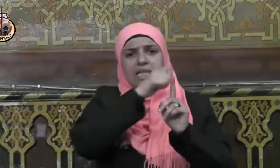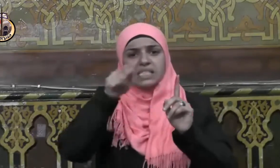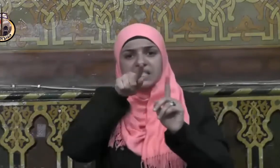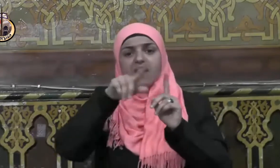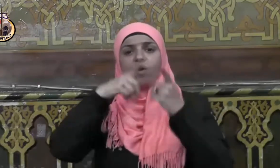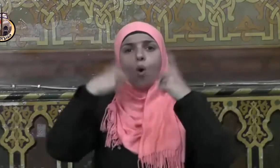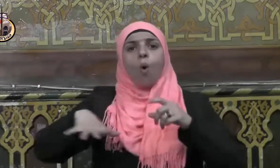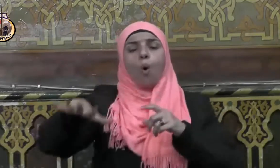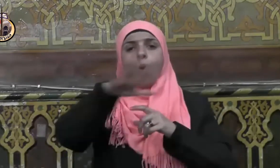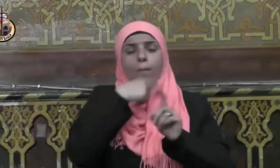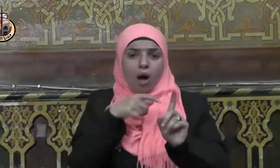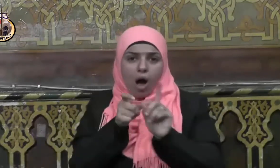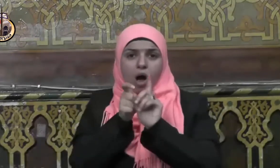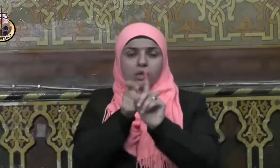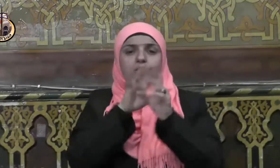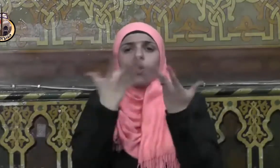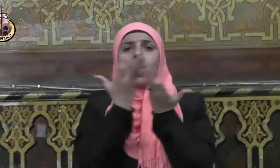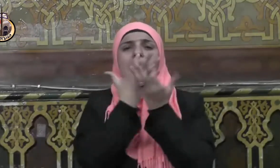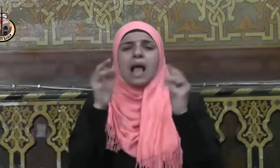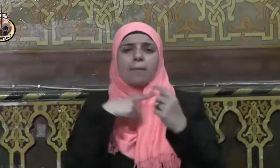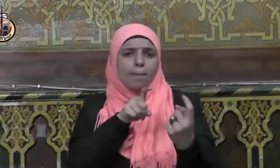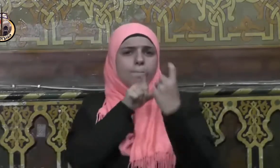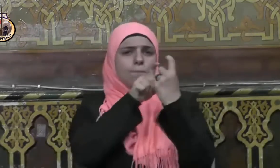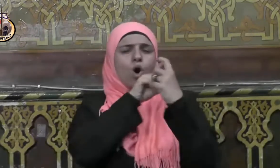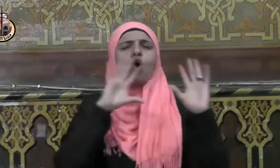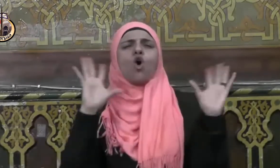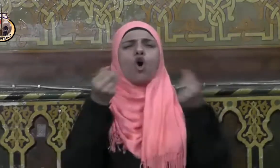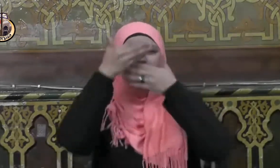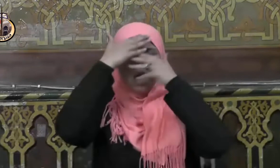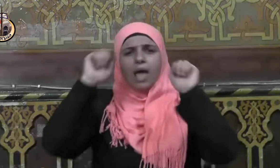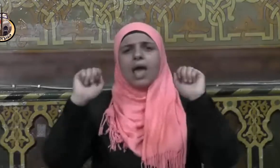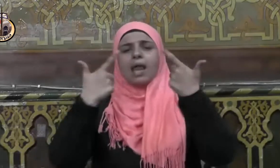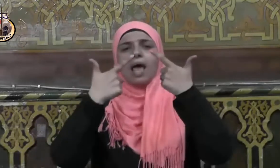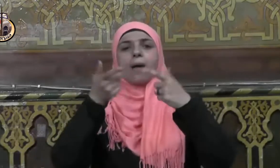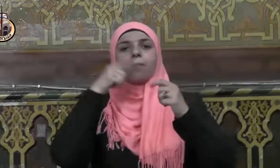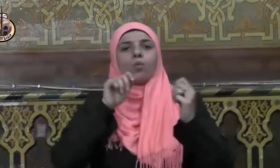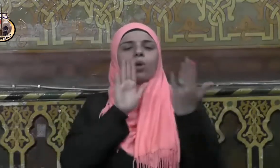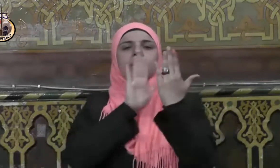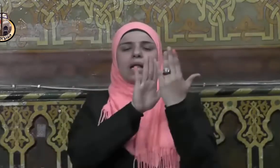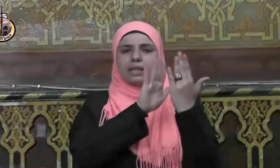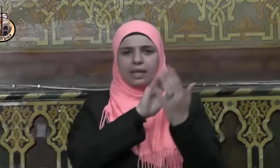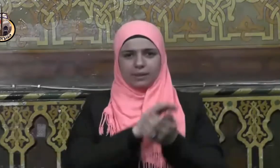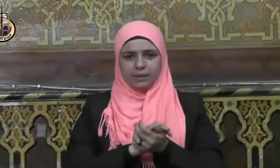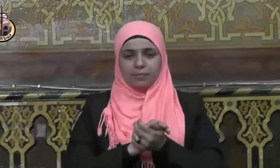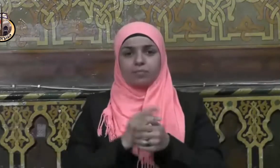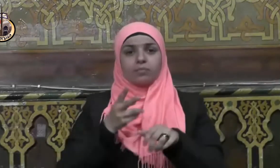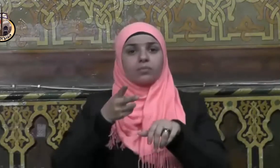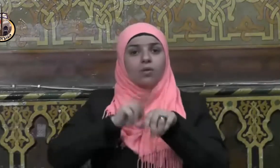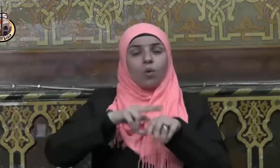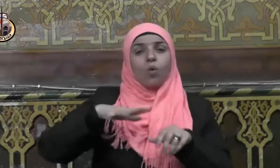وحصنها الحصين في مواجهة الإرهاب والتحديات. ومن ثم فإن الدفاع